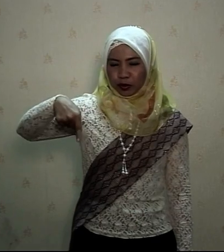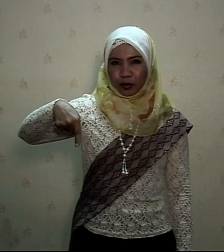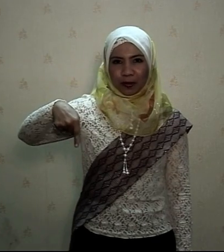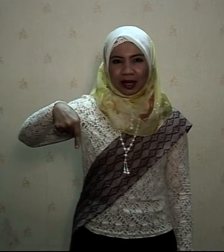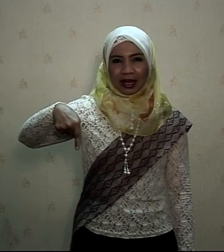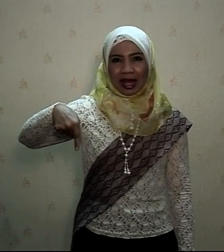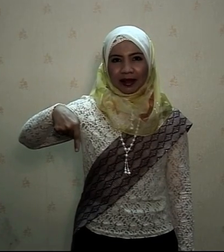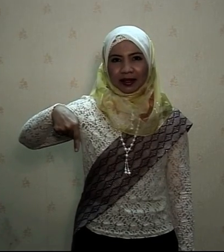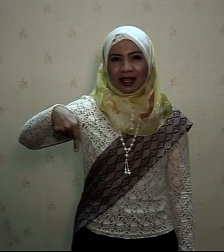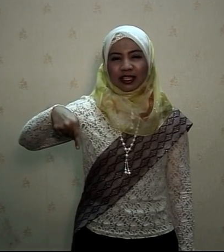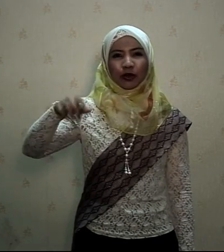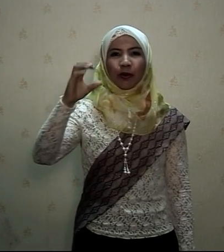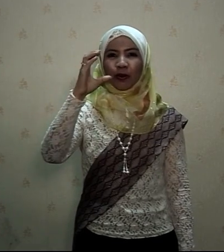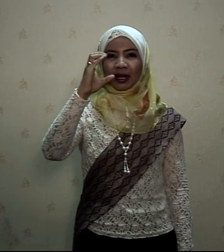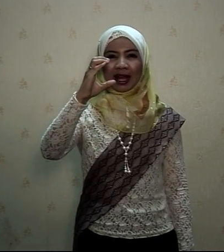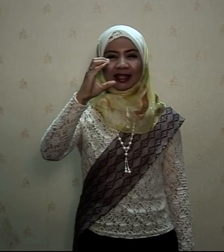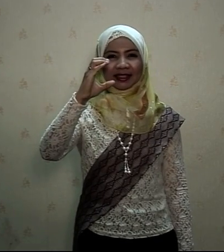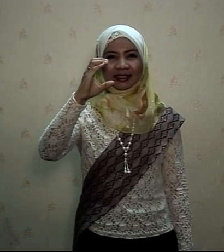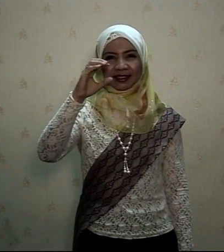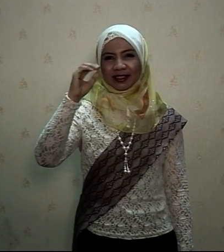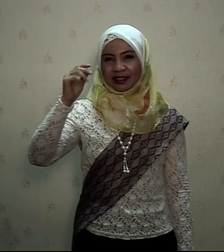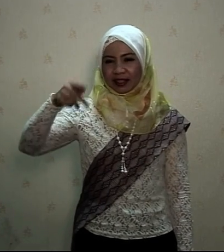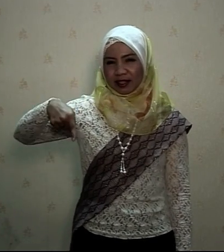ด้วยตัว Pนะคะสีชมพูนะคะ